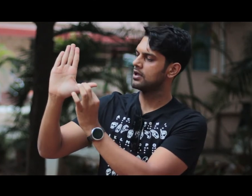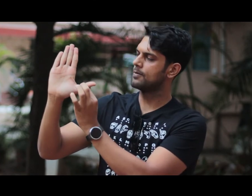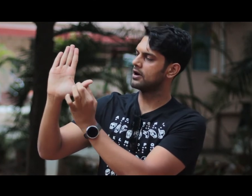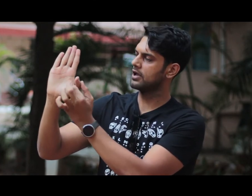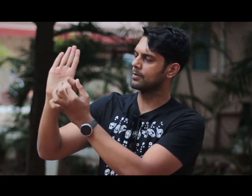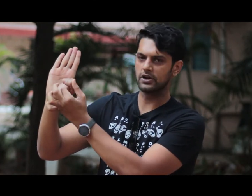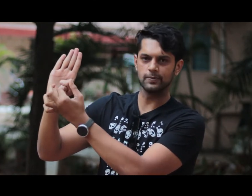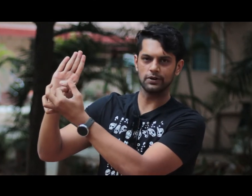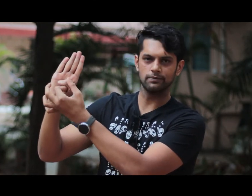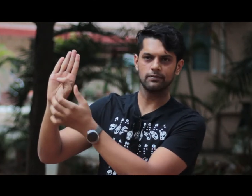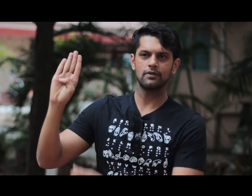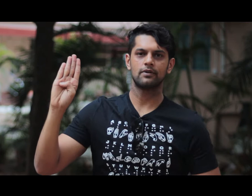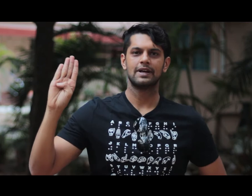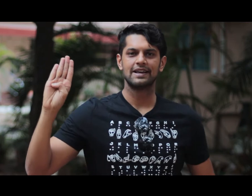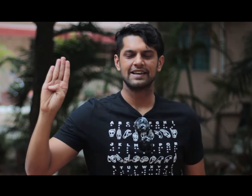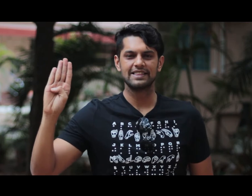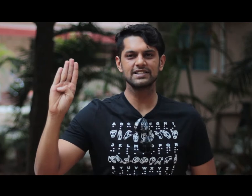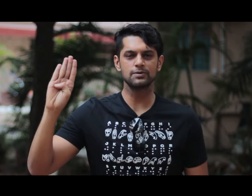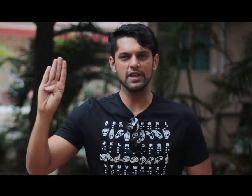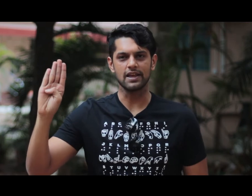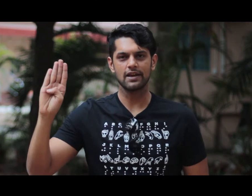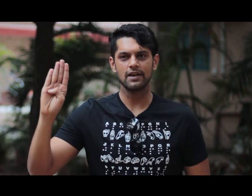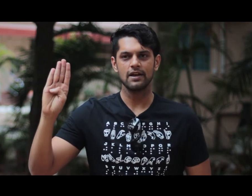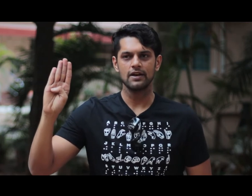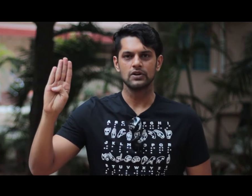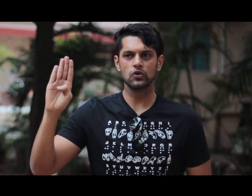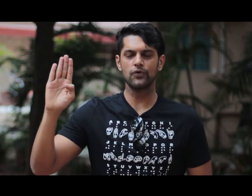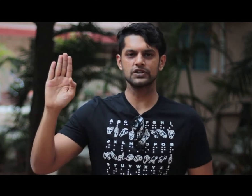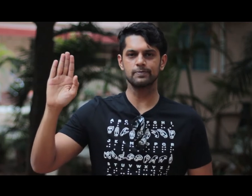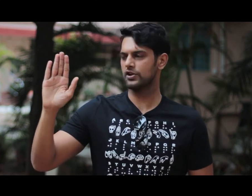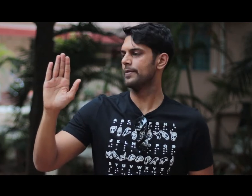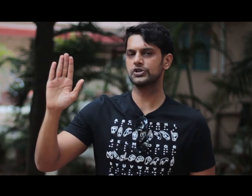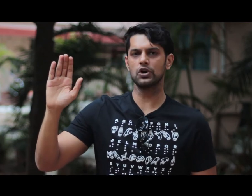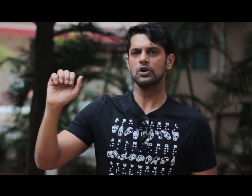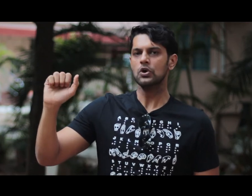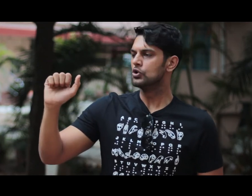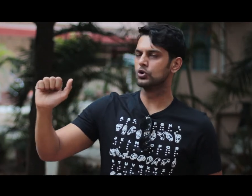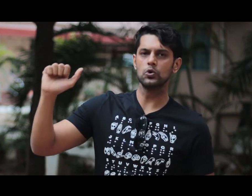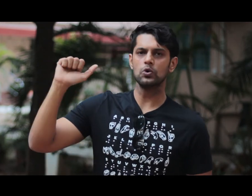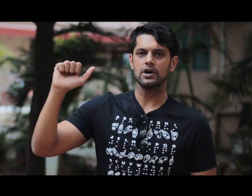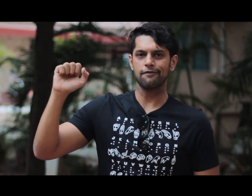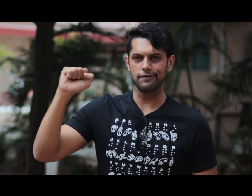ಈ ಬೆರಳನ್ನ ಹೀಗೆ ಮಡಚ್ಬೇಕು. ದಿಸ್ ಇಸ್ ಬಿ. ಸೊ ಫಸ್ಟ್ ಮೇಕ್ ಯು ಮೇಕ್ ಶೋರ್ ಯು ಡೂ